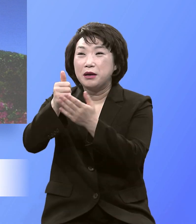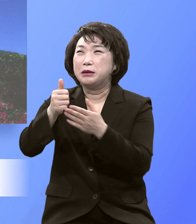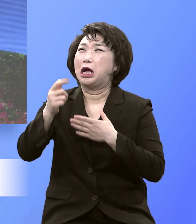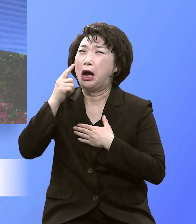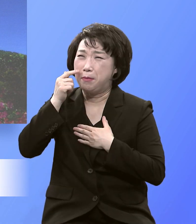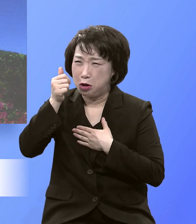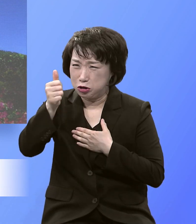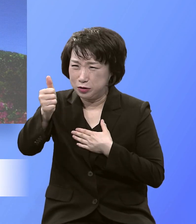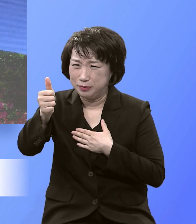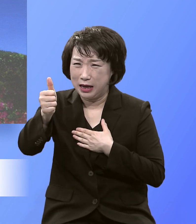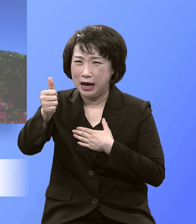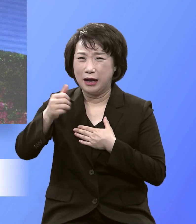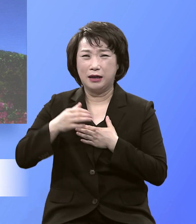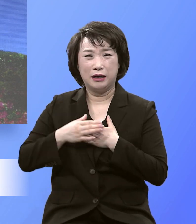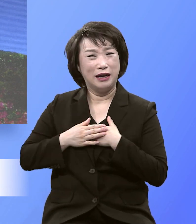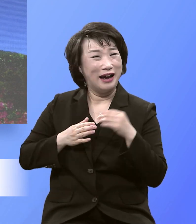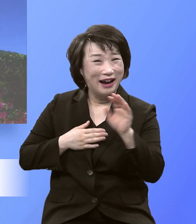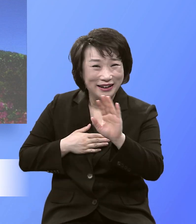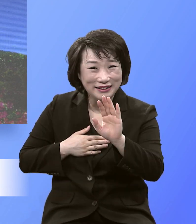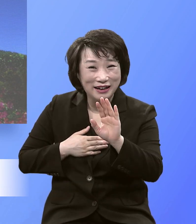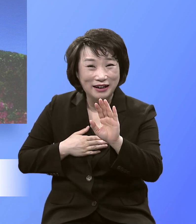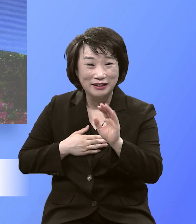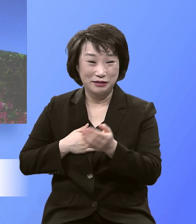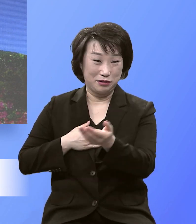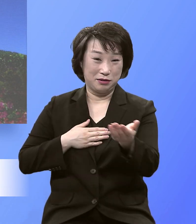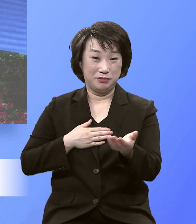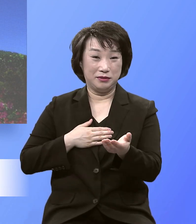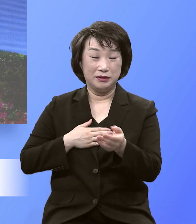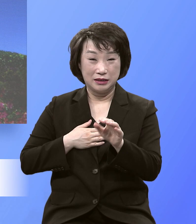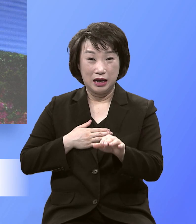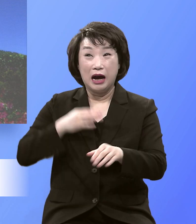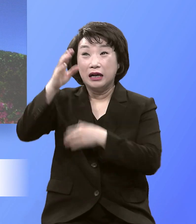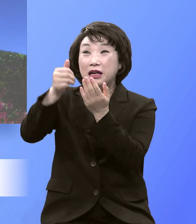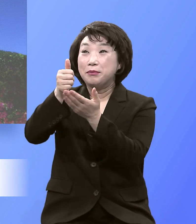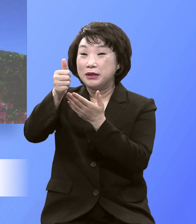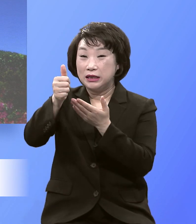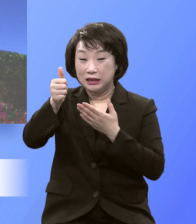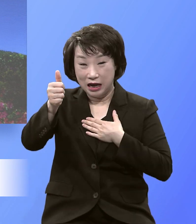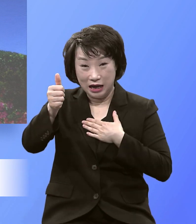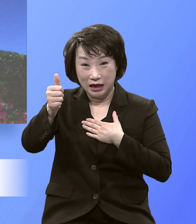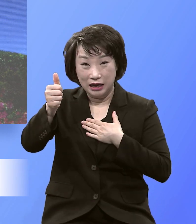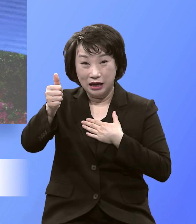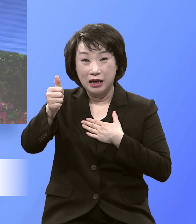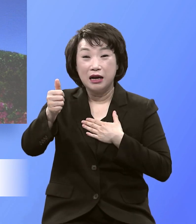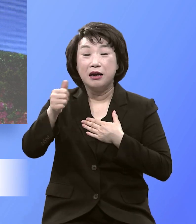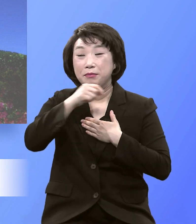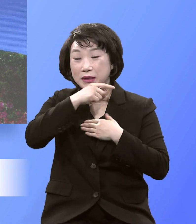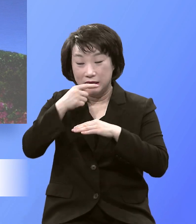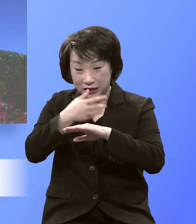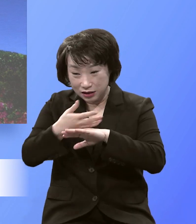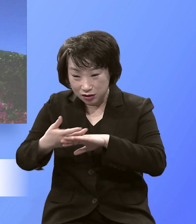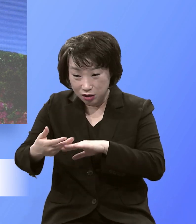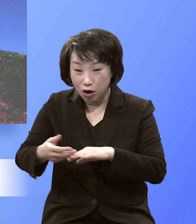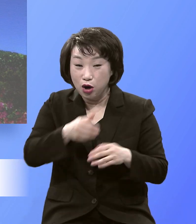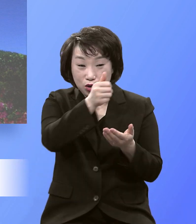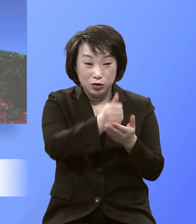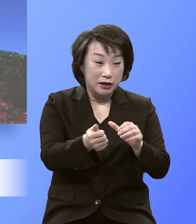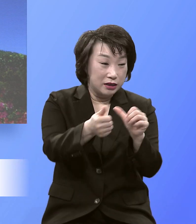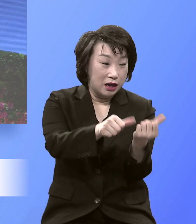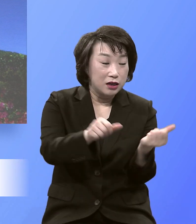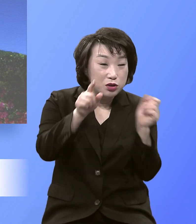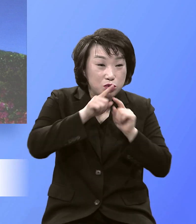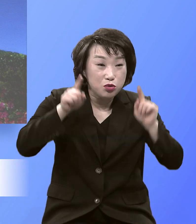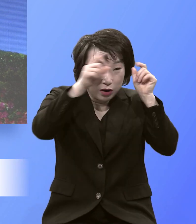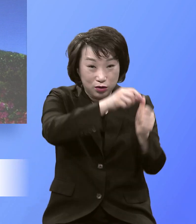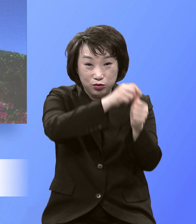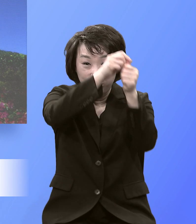우리 아버지입니다가 아니라 그가 나를 피 흘려 죄와 사망과